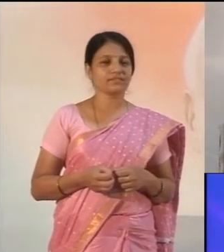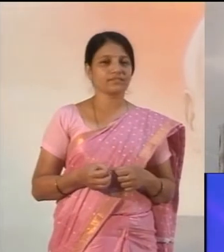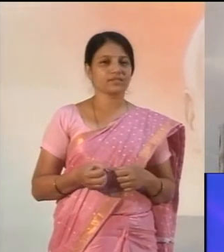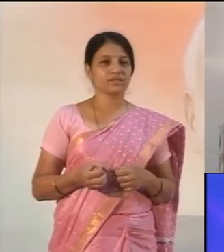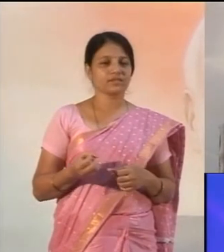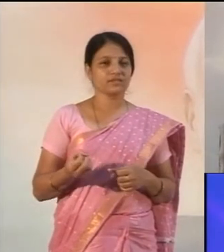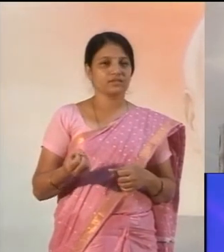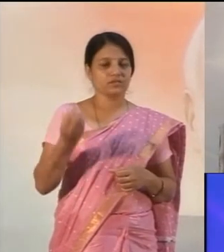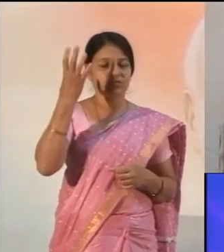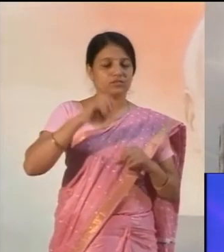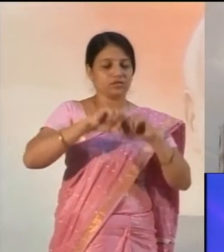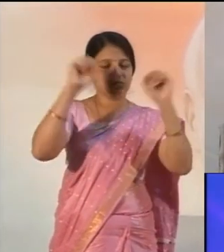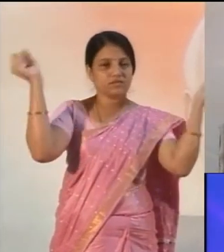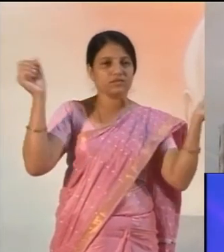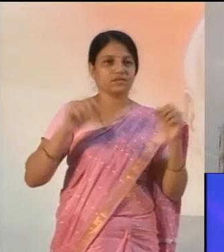सुबह उठने के बाद